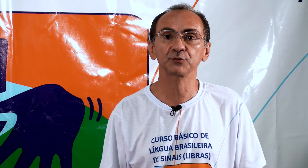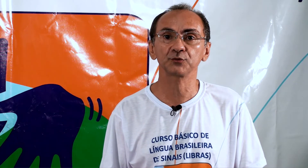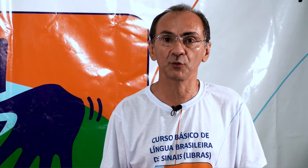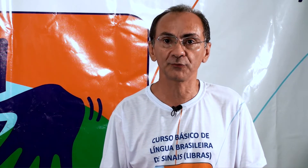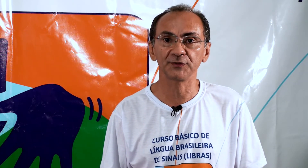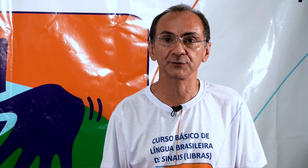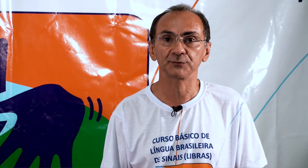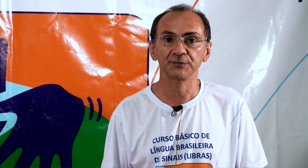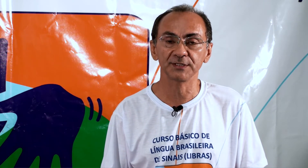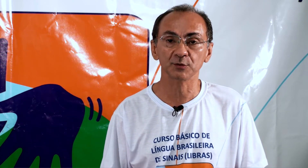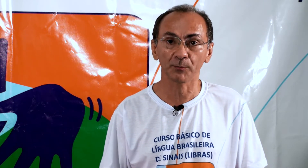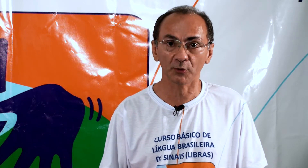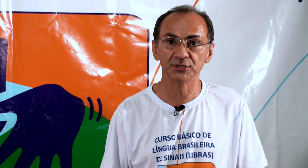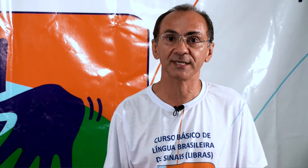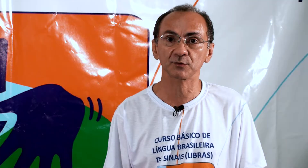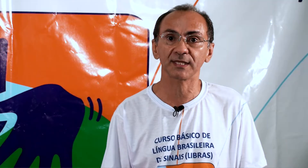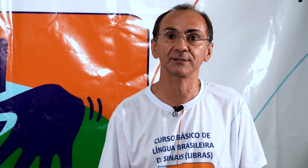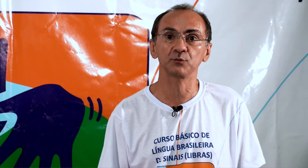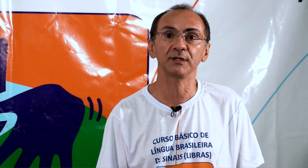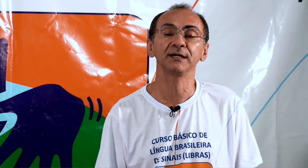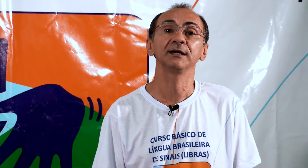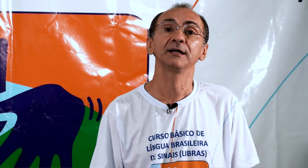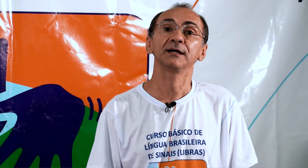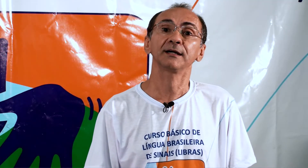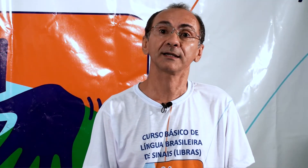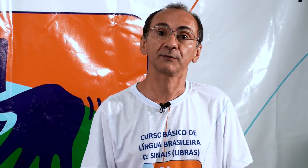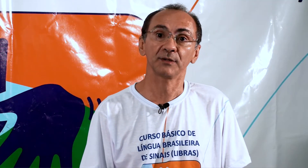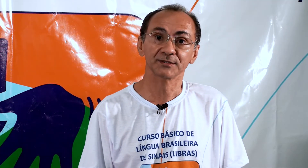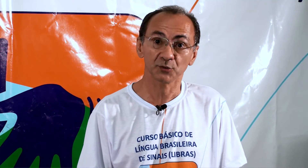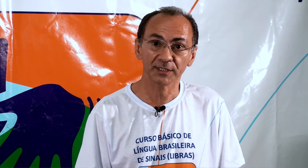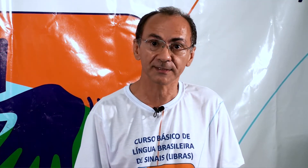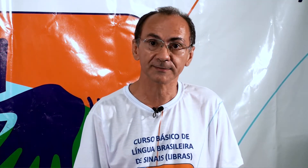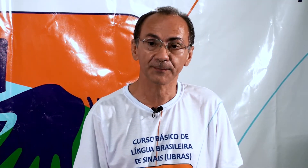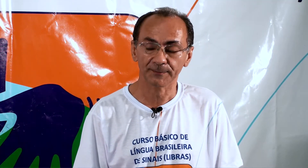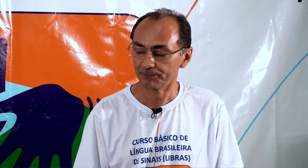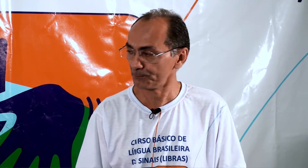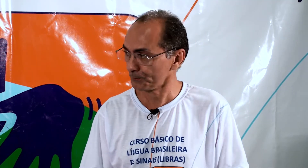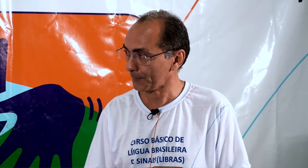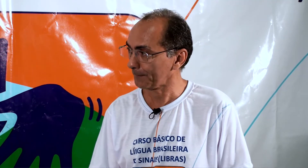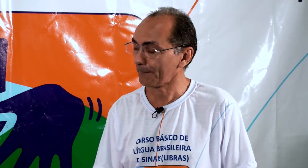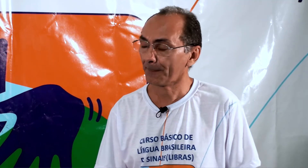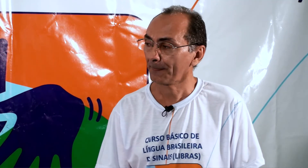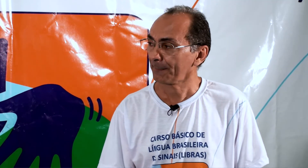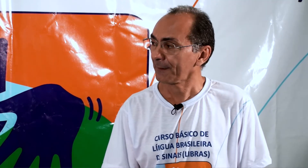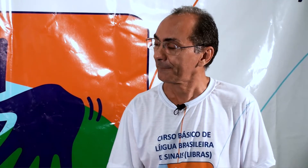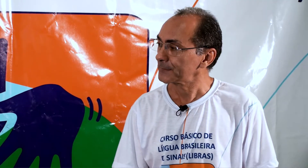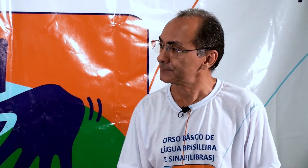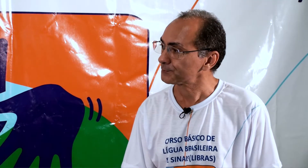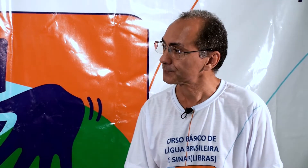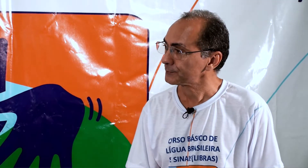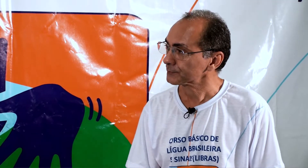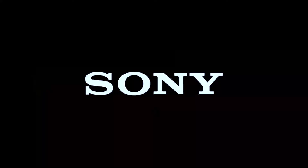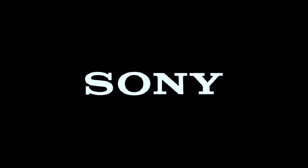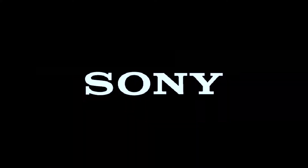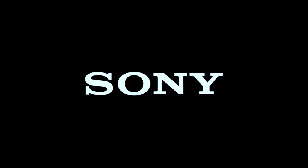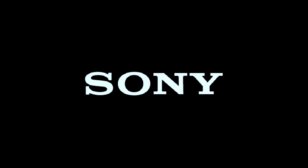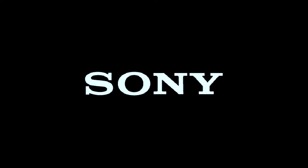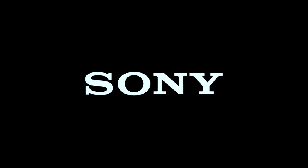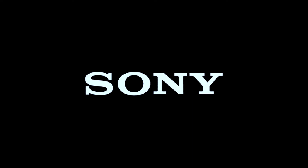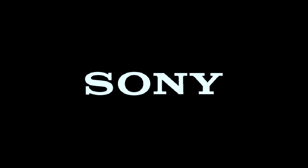do ouvido. E isso pode resultar numa surdez. Também, professor, água no ouvido, que a mãe não procura